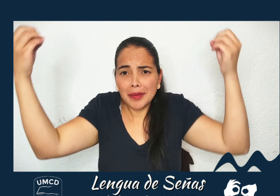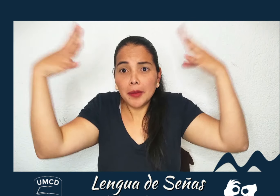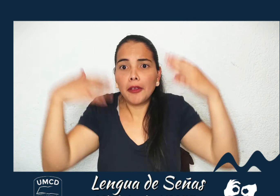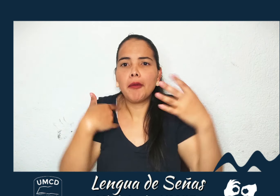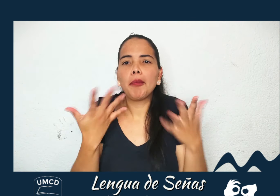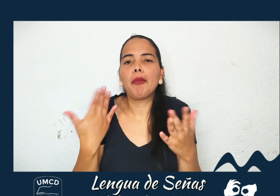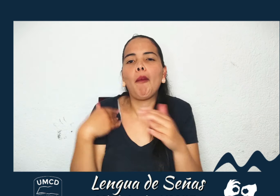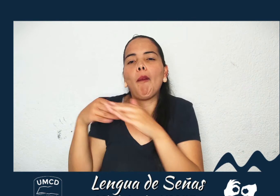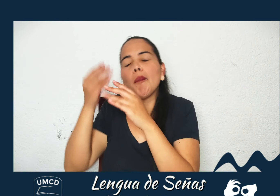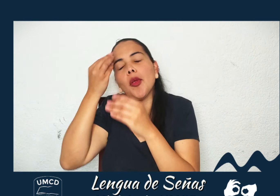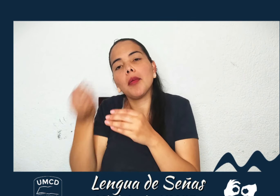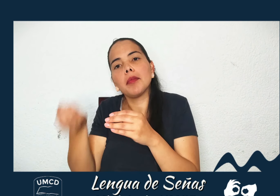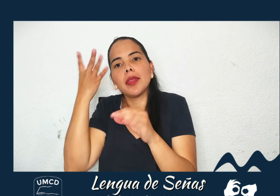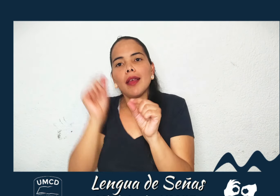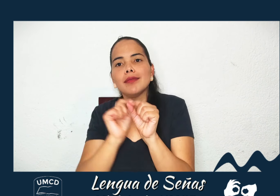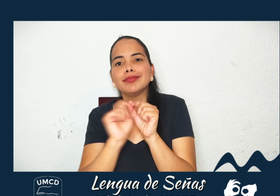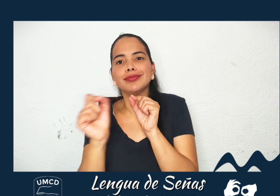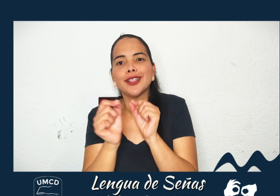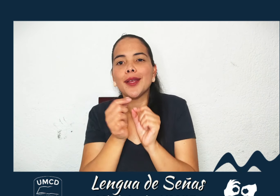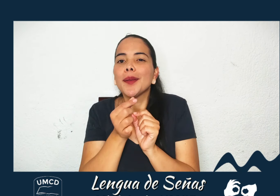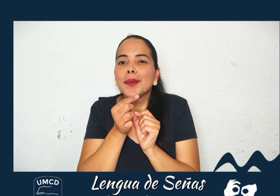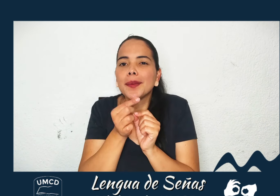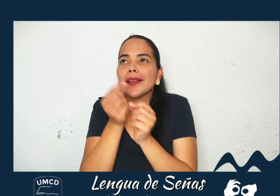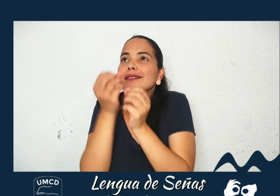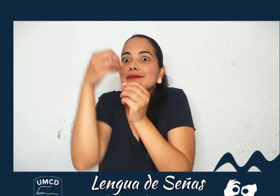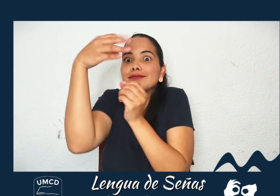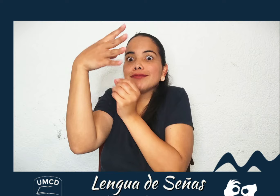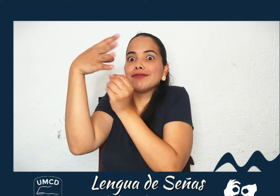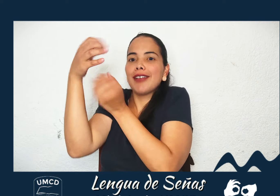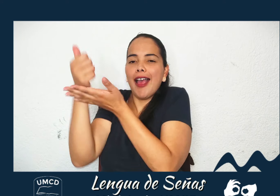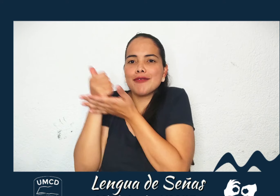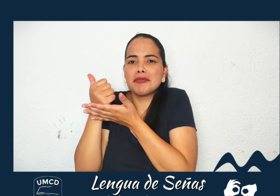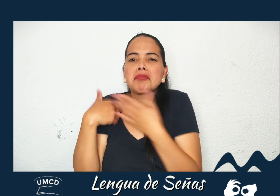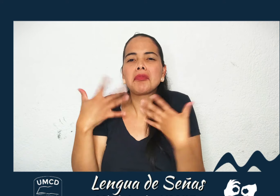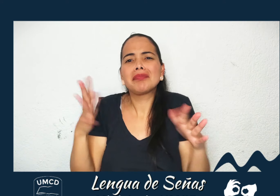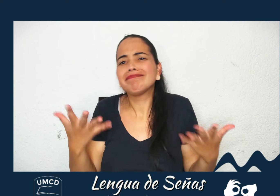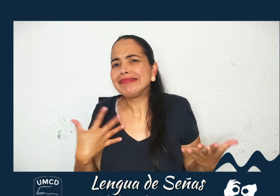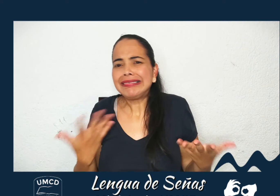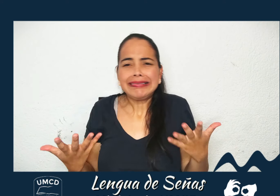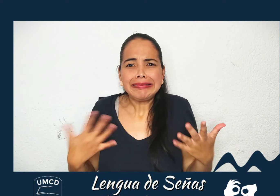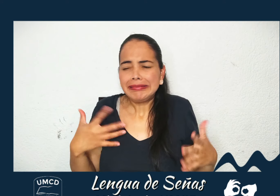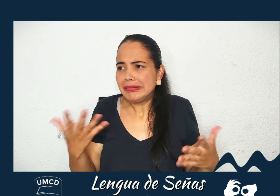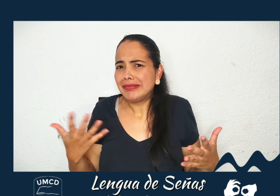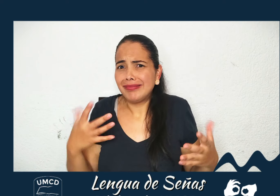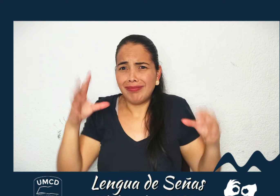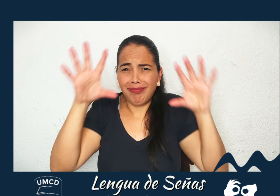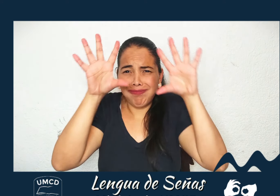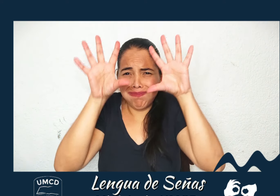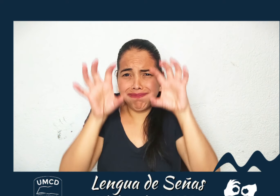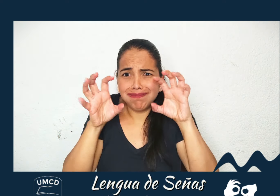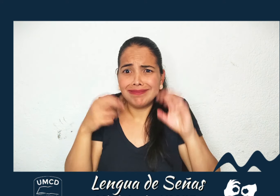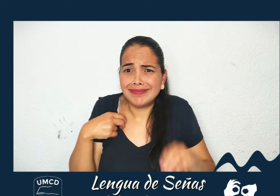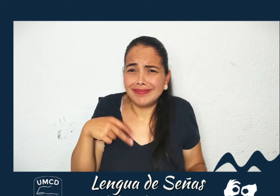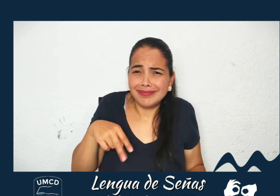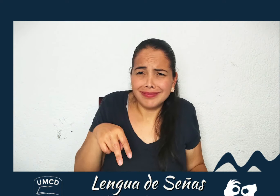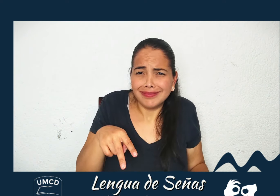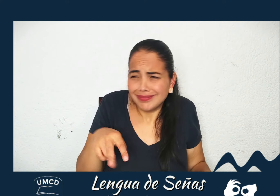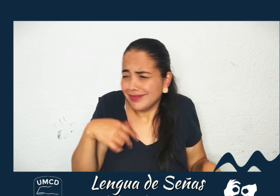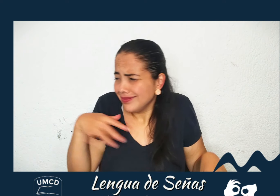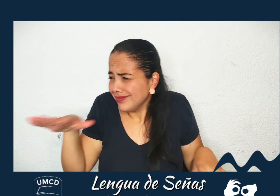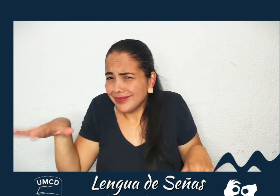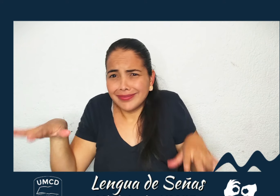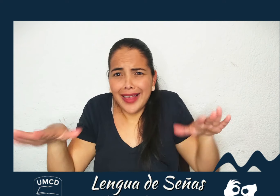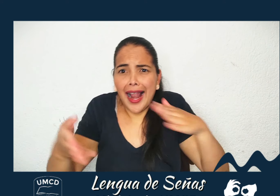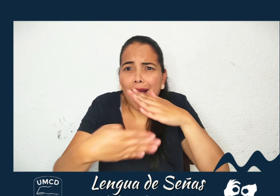había puesto una vela o algo que encender para poder iluminar. La oscuridad era muy intensa, así es que tratando